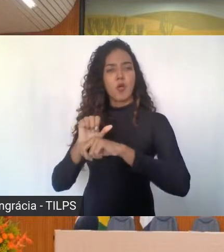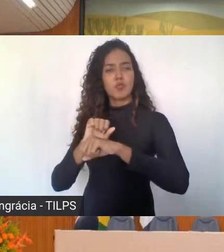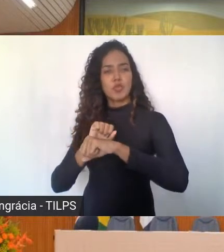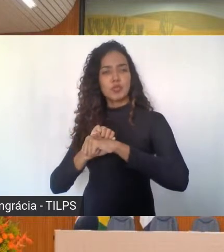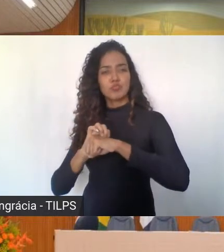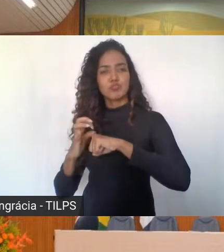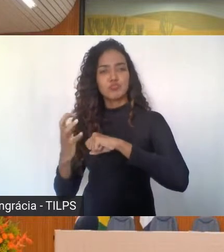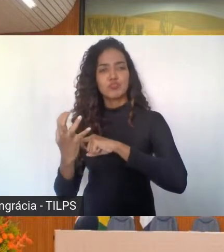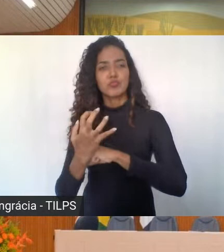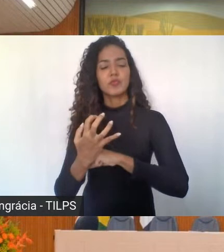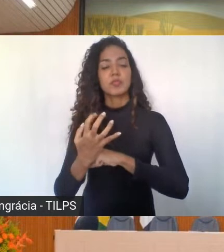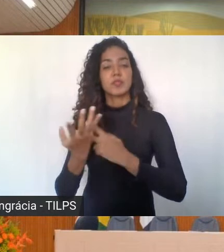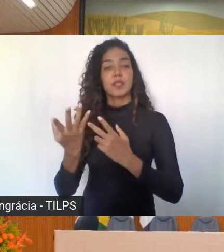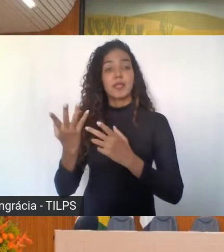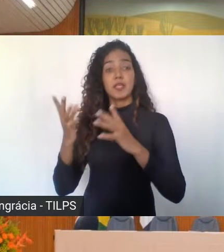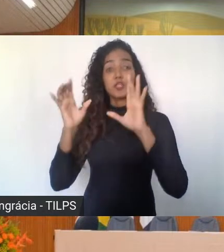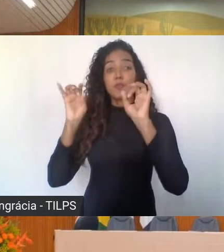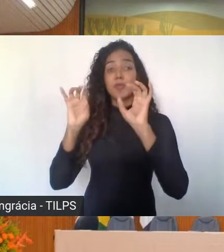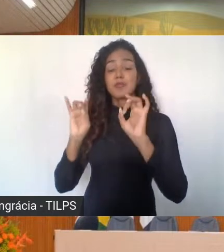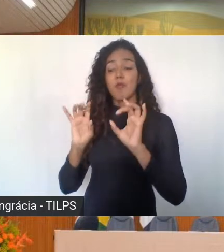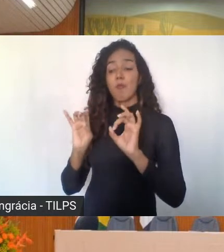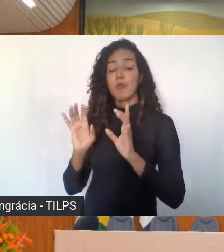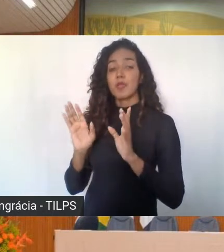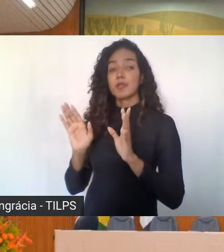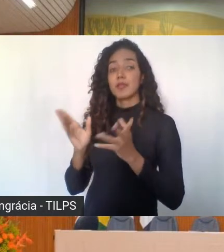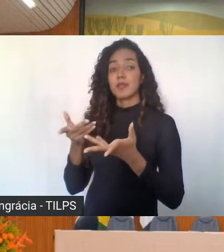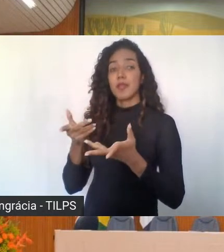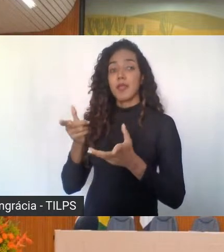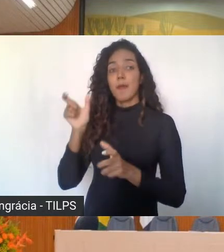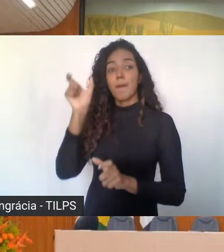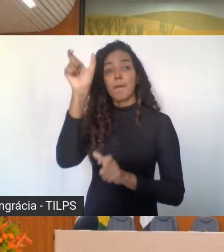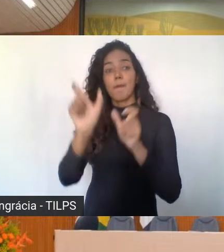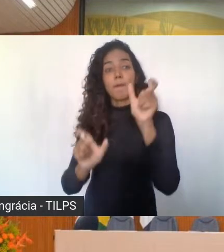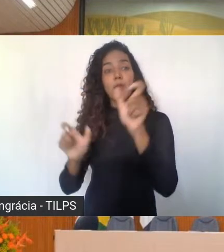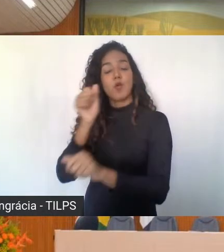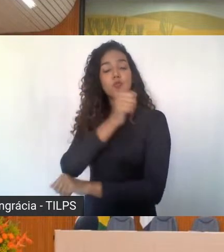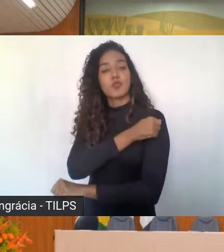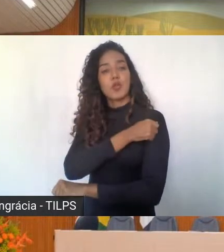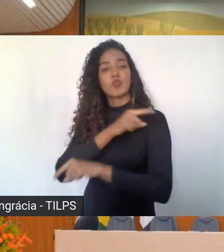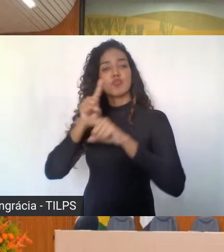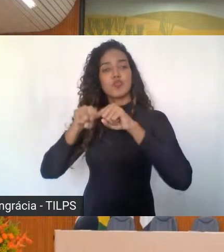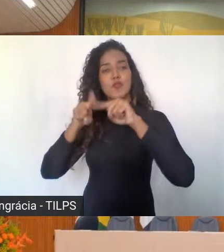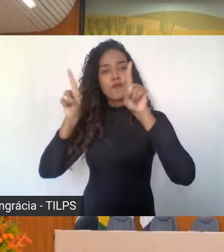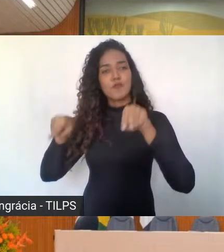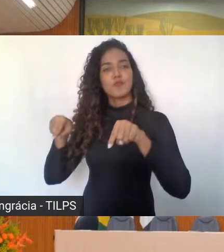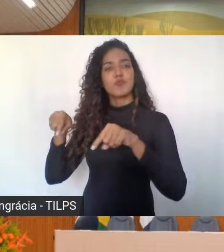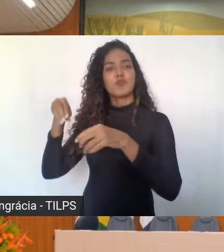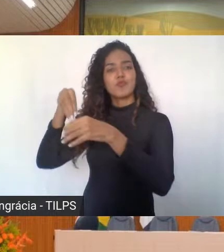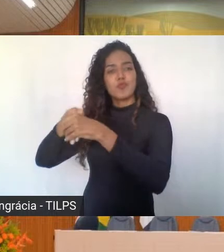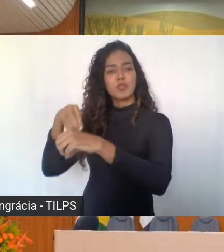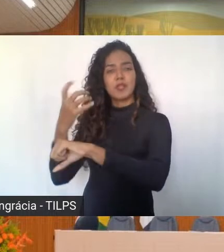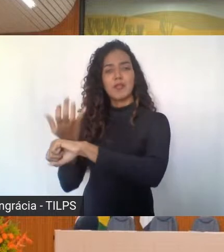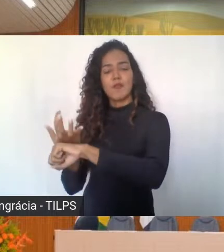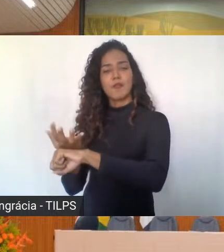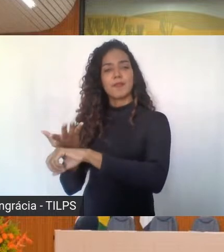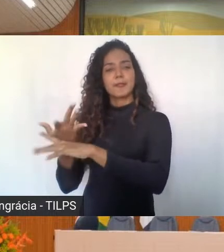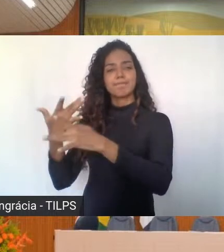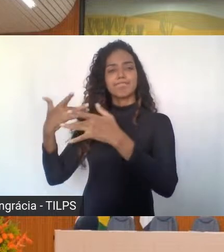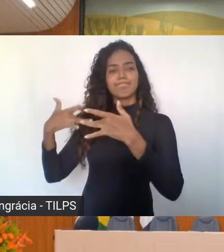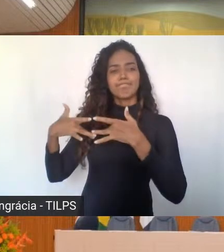Especificamente, pelos falecimentos de servidores e estudantes. Nossos sentimentos de profunda tristeza.